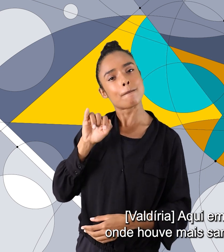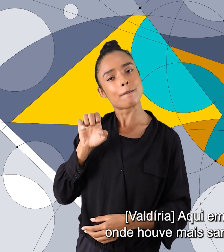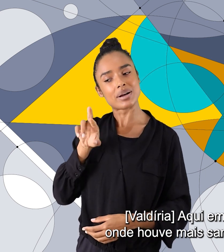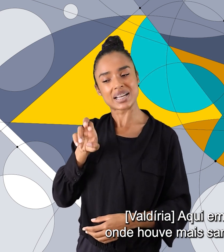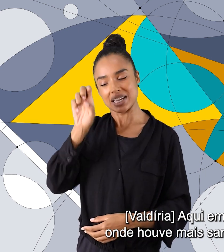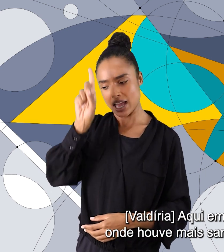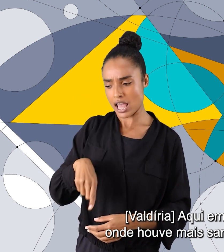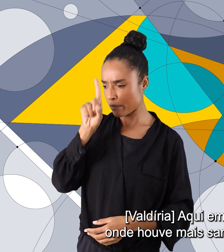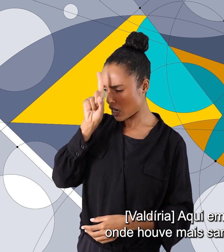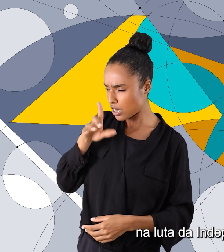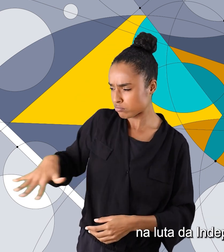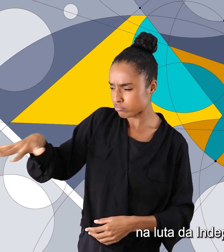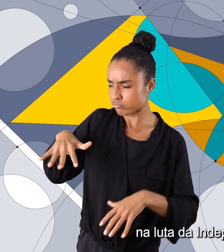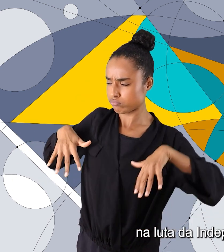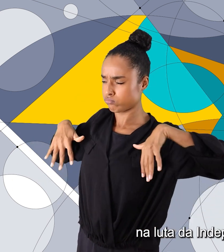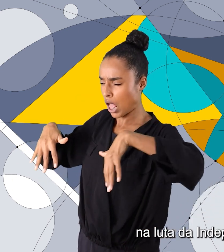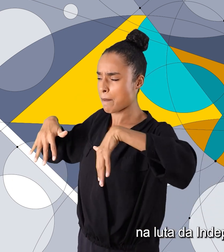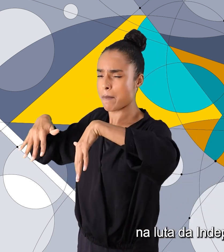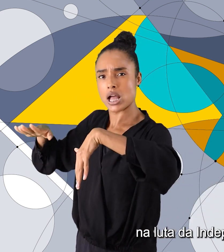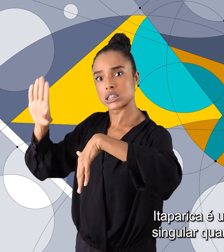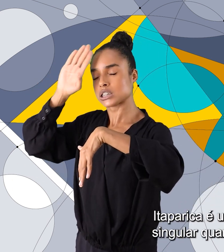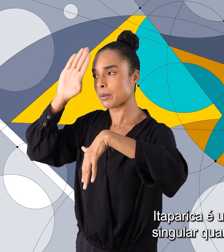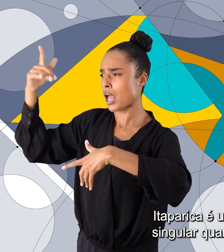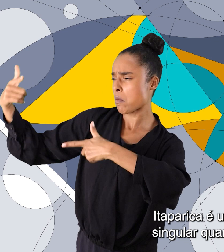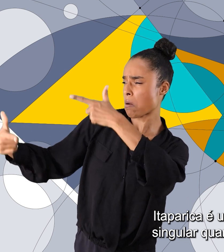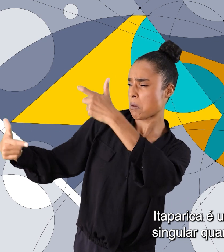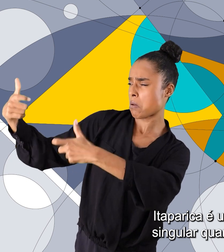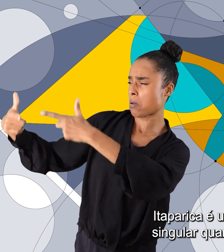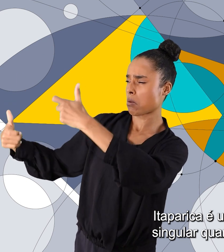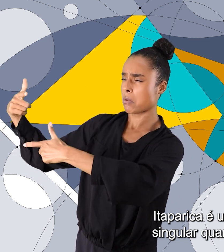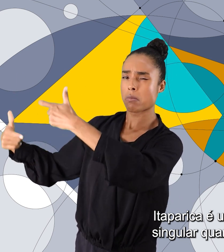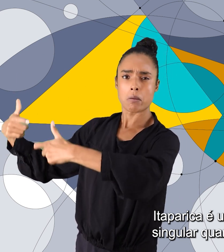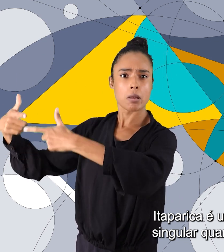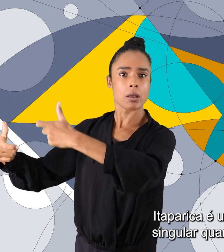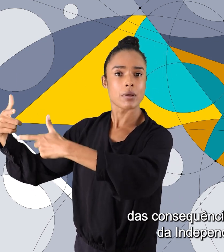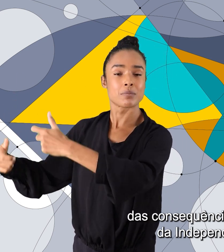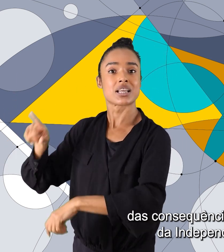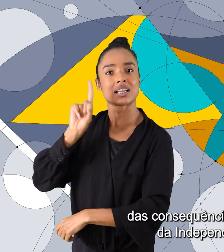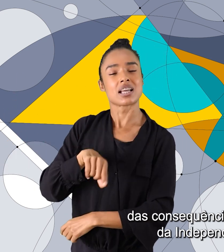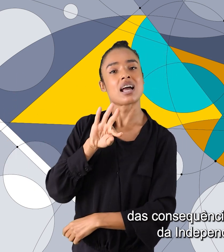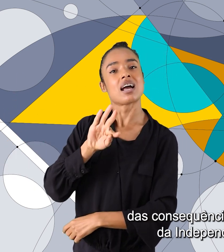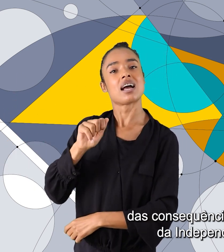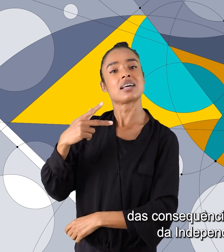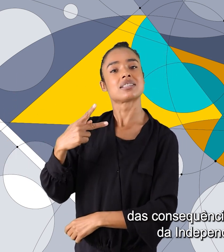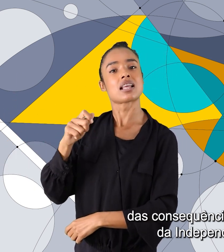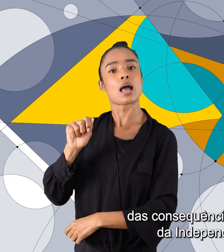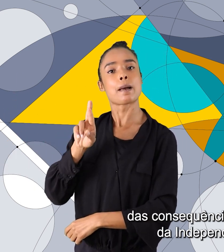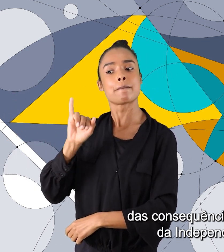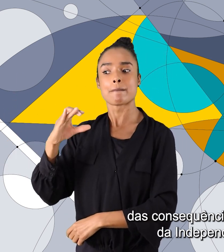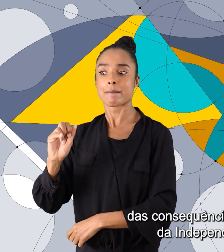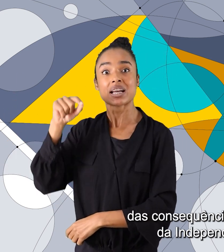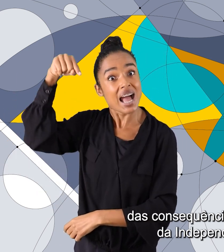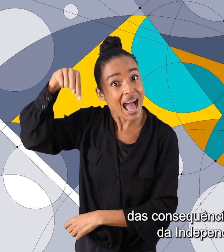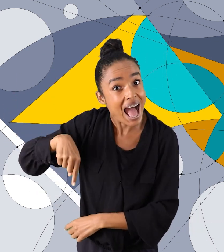houve mais sangue derramado na luta da independência. Taparica é um lugar singular quando fala das consequências das lutas